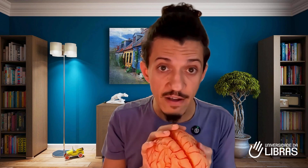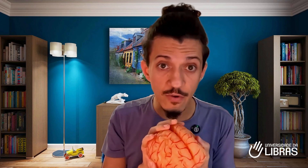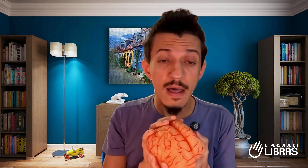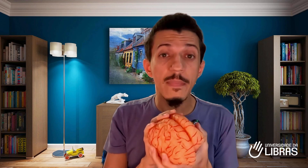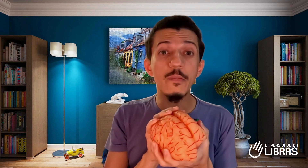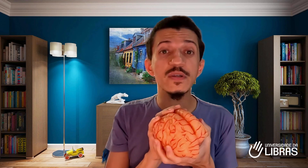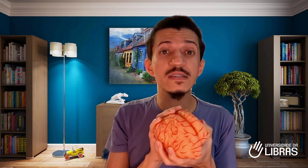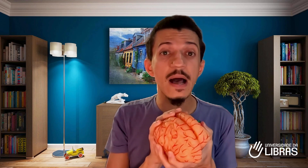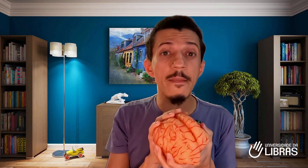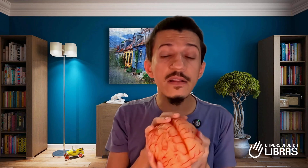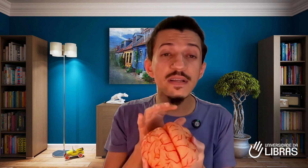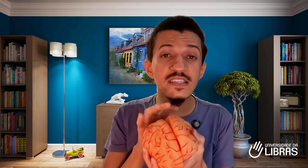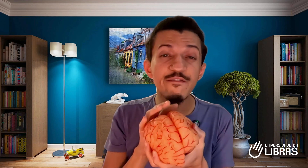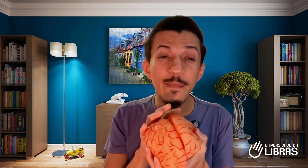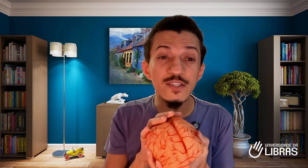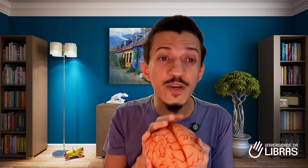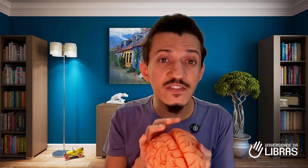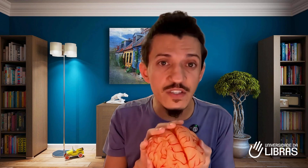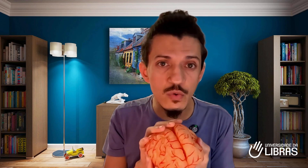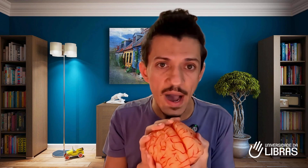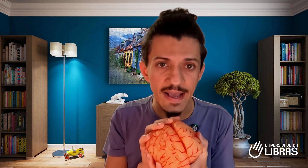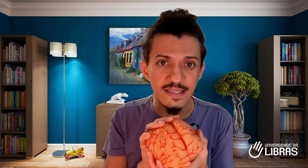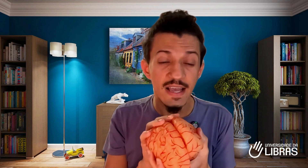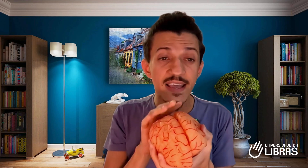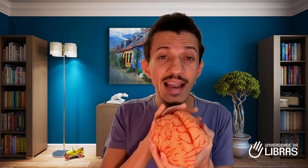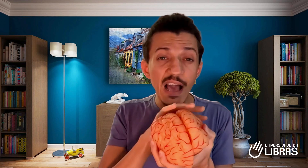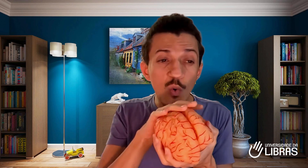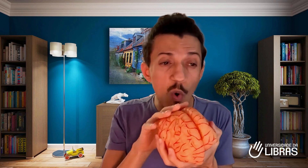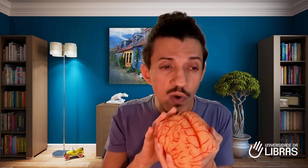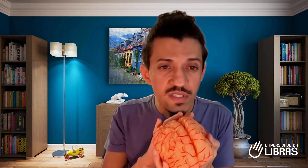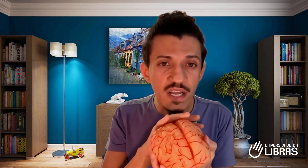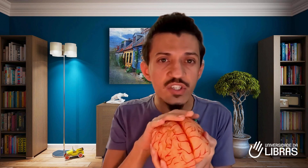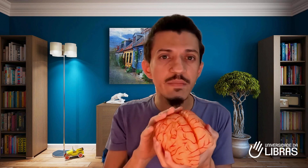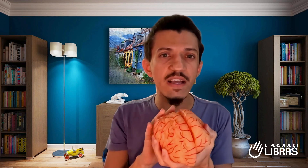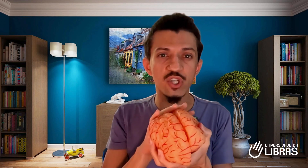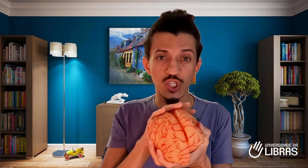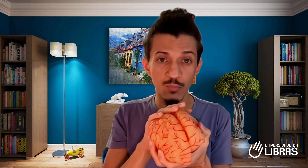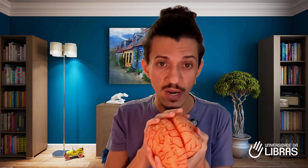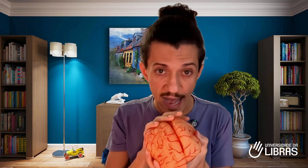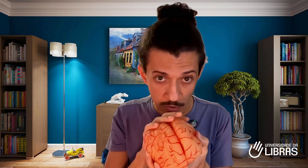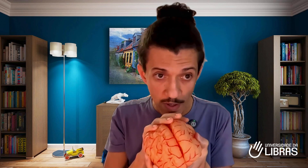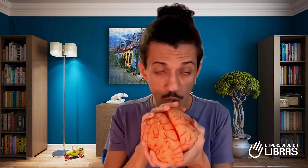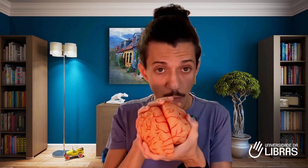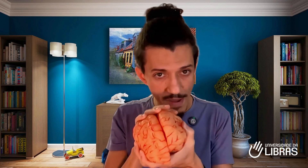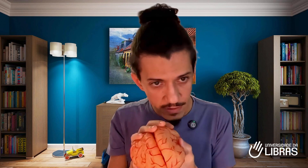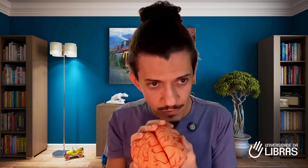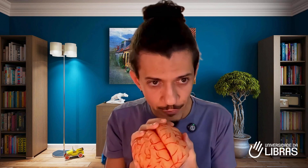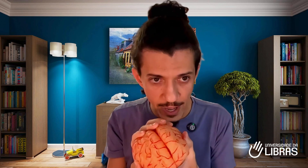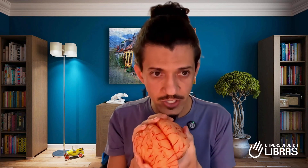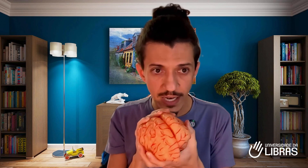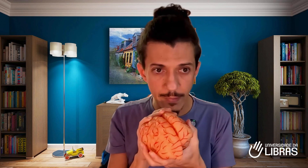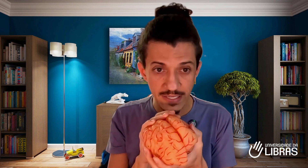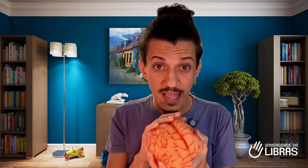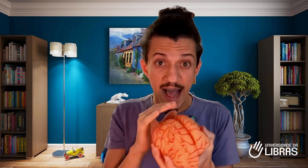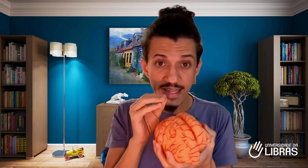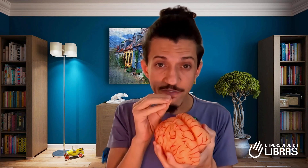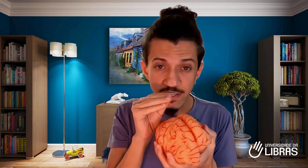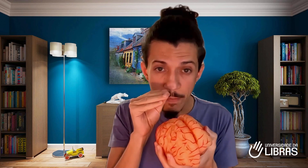pelo processamento das informações visuais. E ele é constantemente estimulado no método Fluente em Libras através de